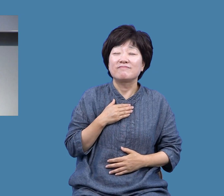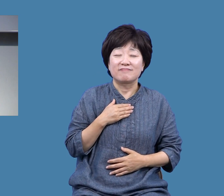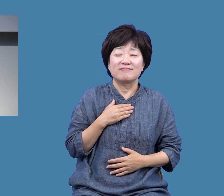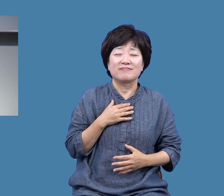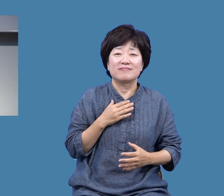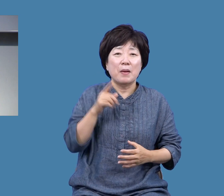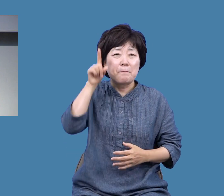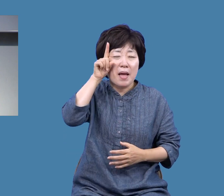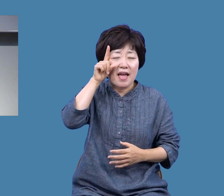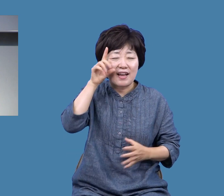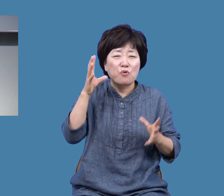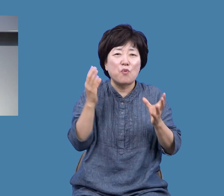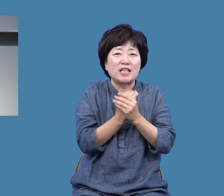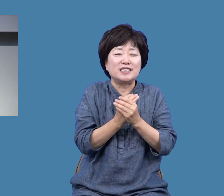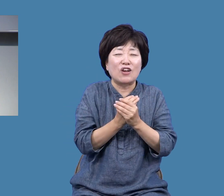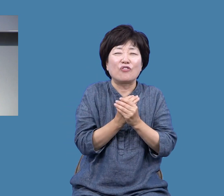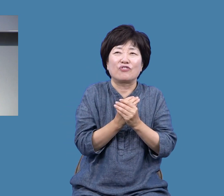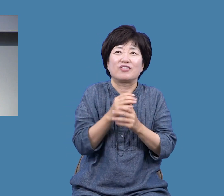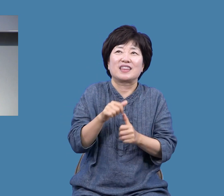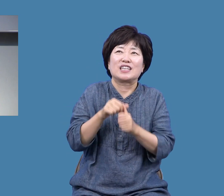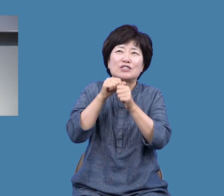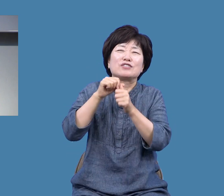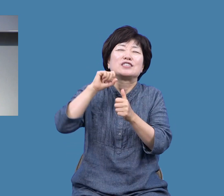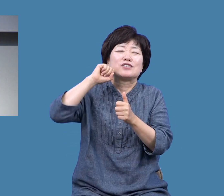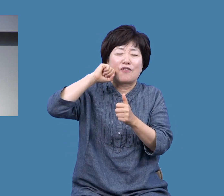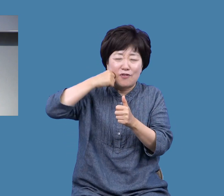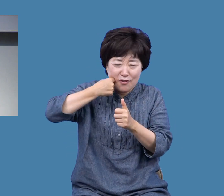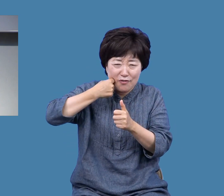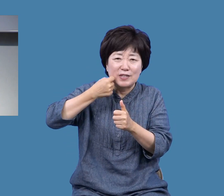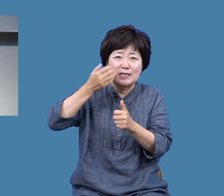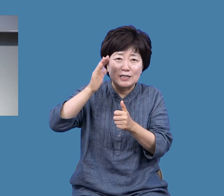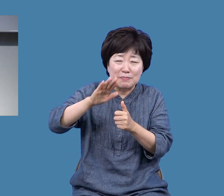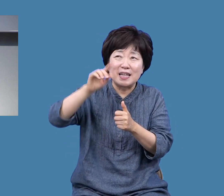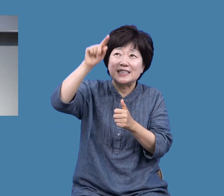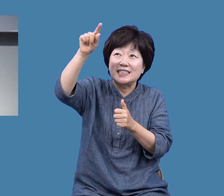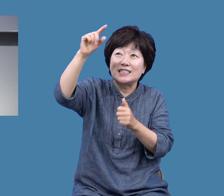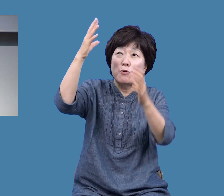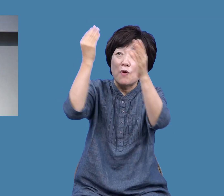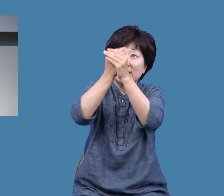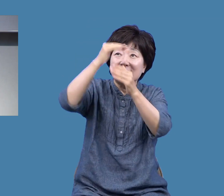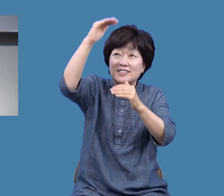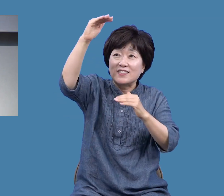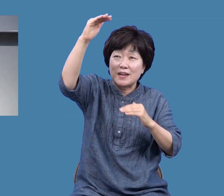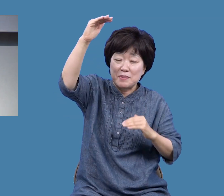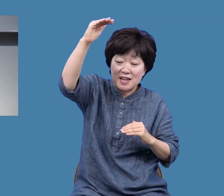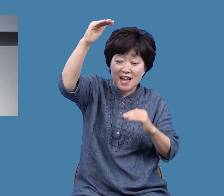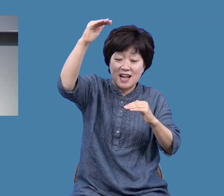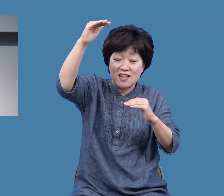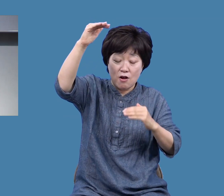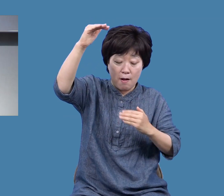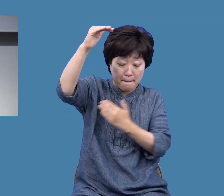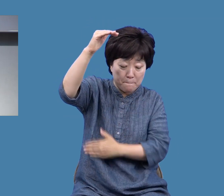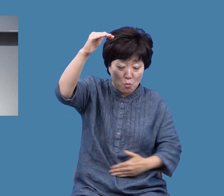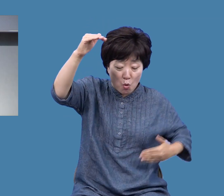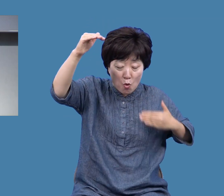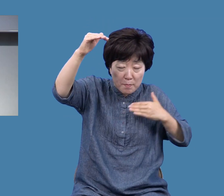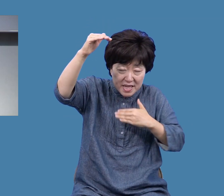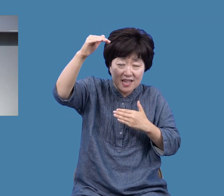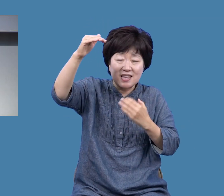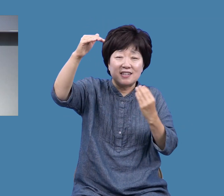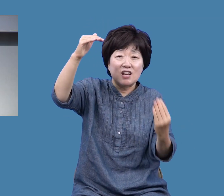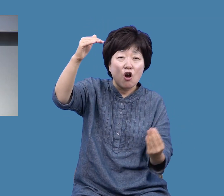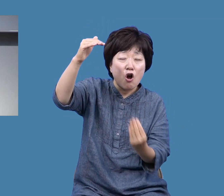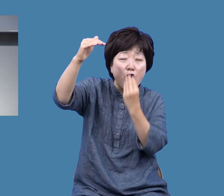자, 그러나 하여간 우리 몸이 그 완전함을 향해서 계속 매일매일 성화되어 가는